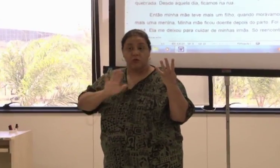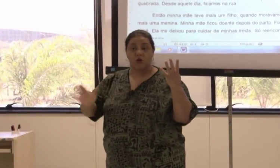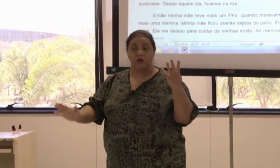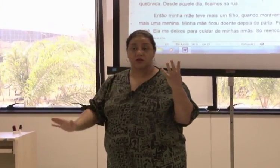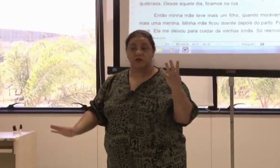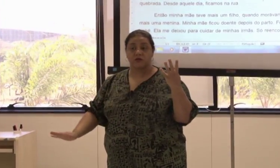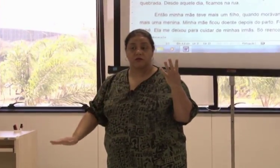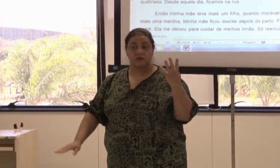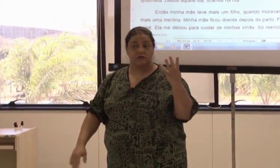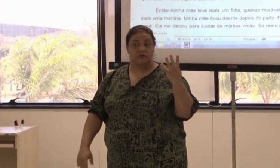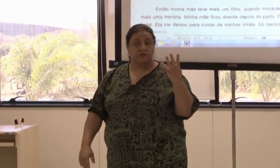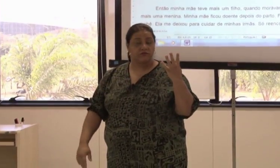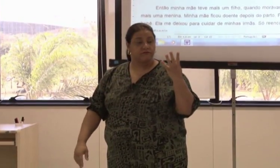Morreu o assunto.